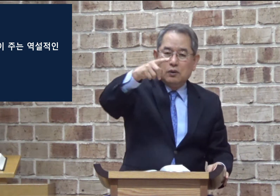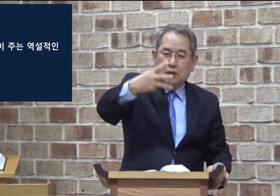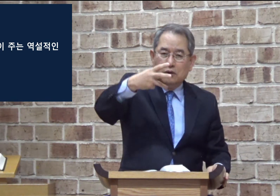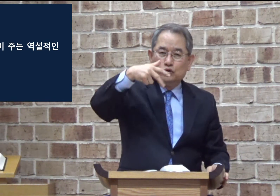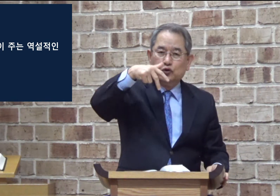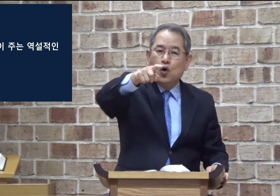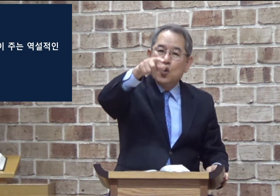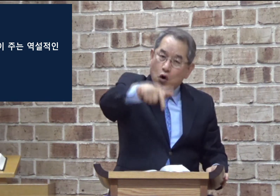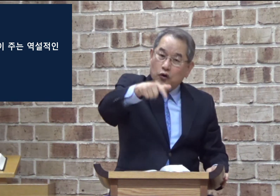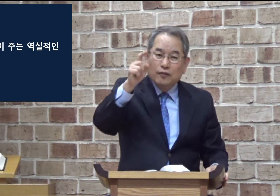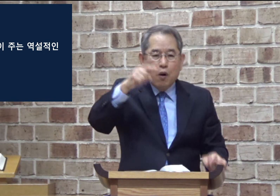역설적인